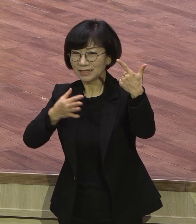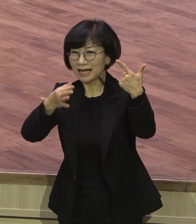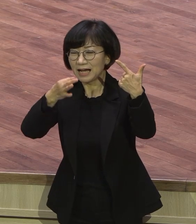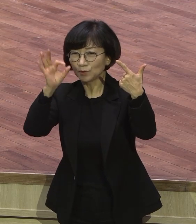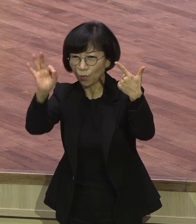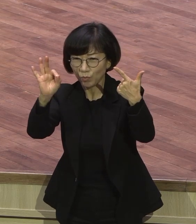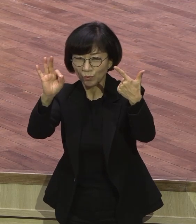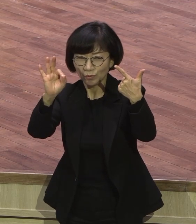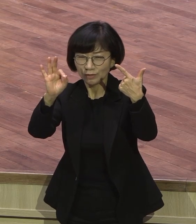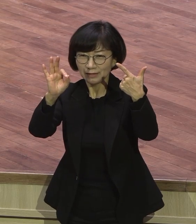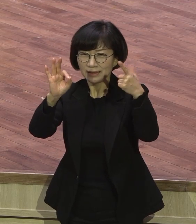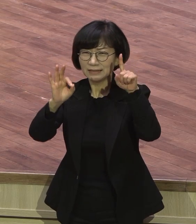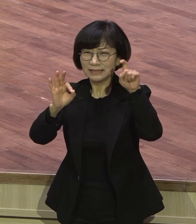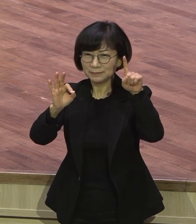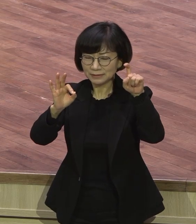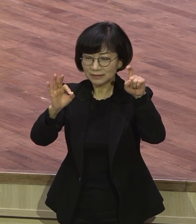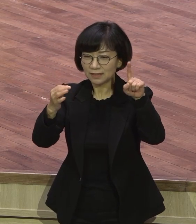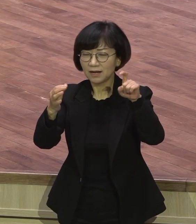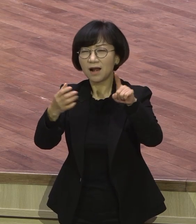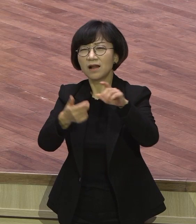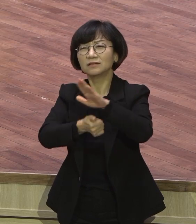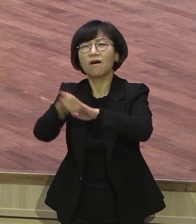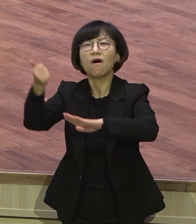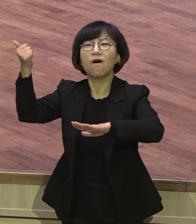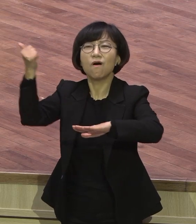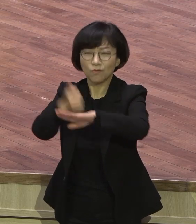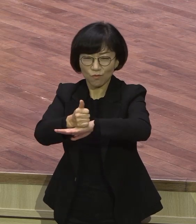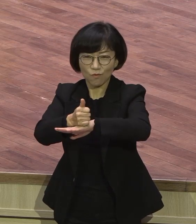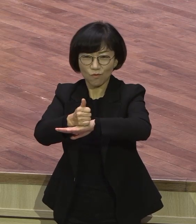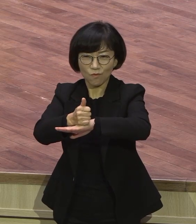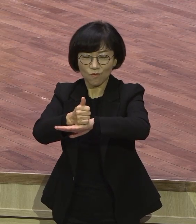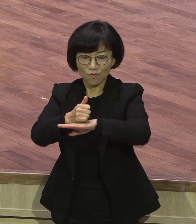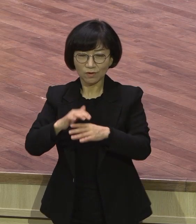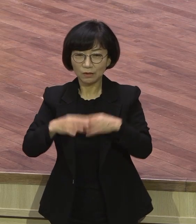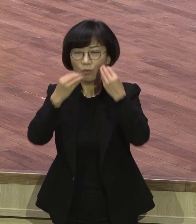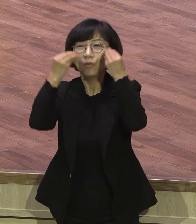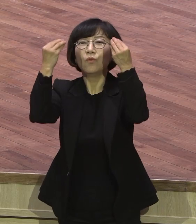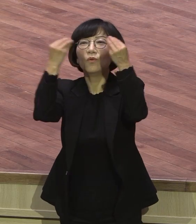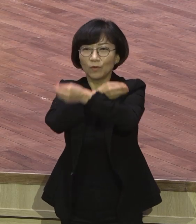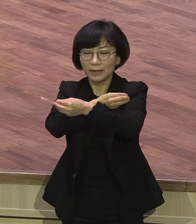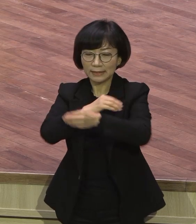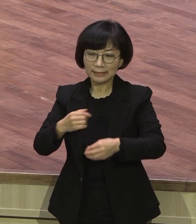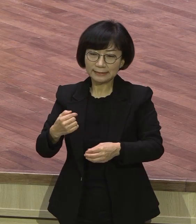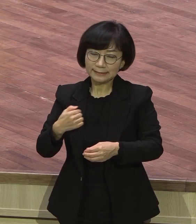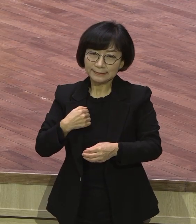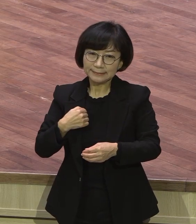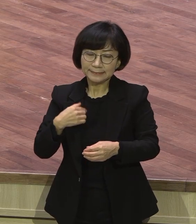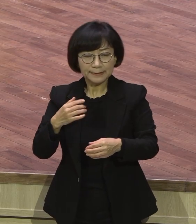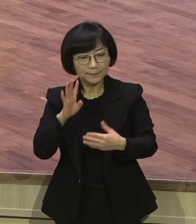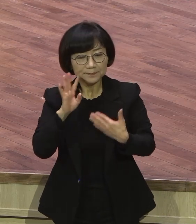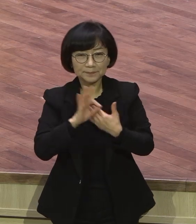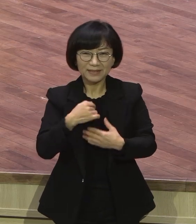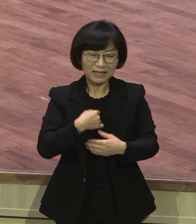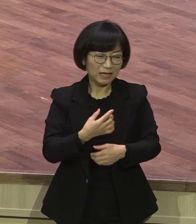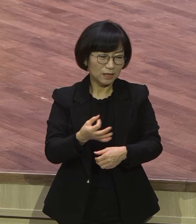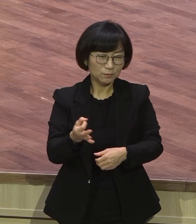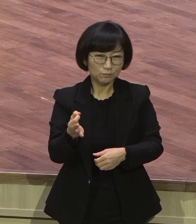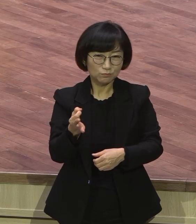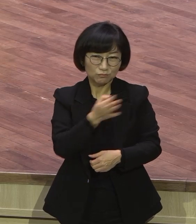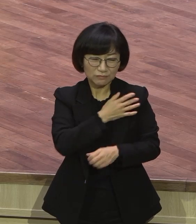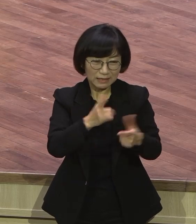중심에 빠져버려요. 그게 신앙생인 줄 알아. 이게 잘 안되면 하나님 없다. 하나님